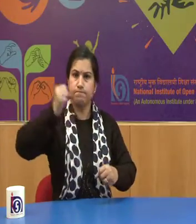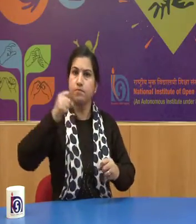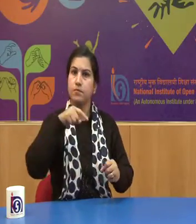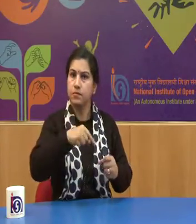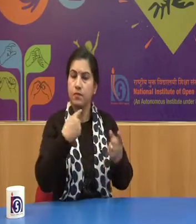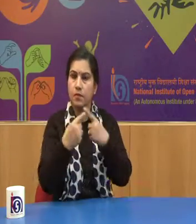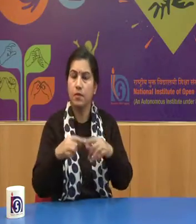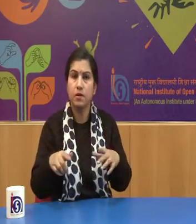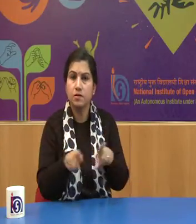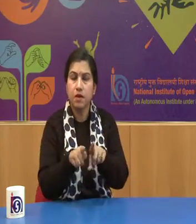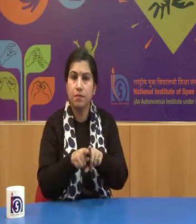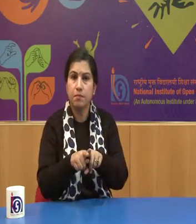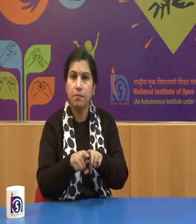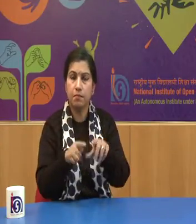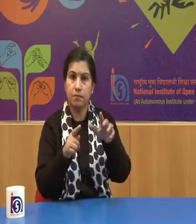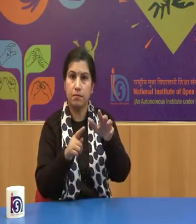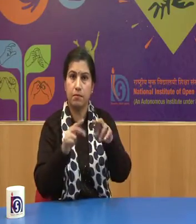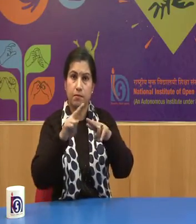and Farazi